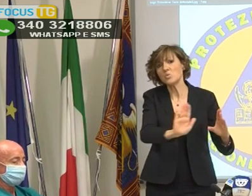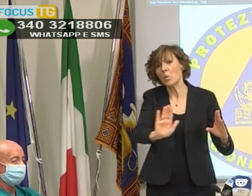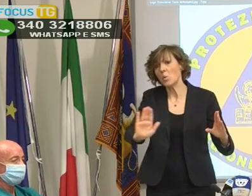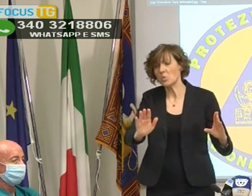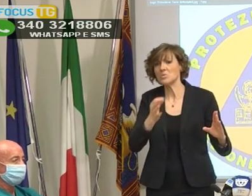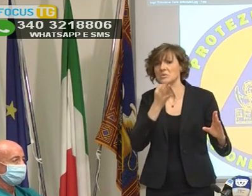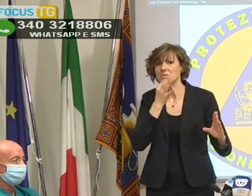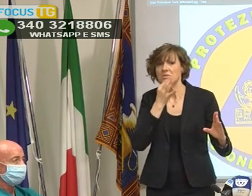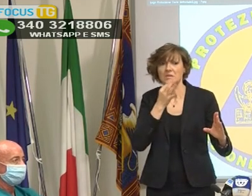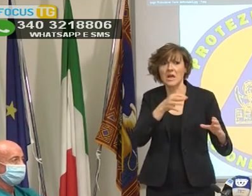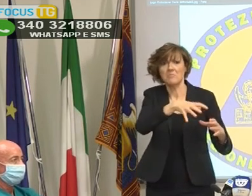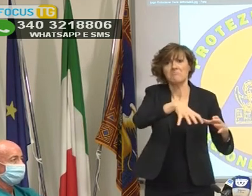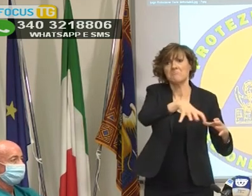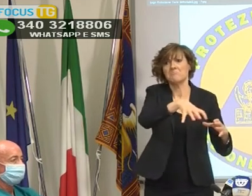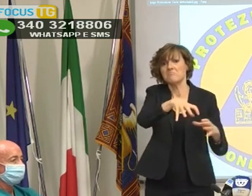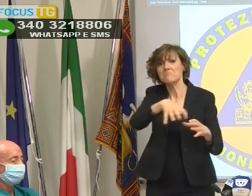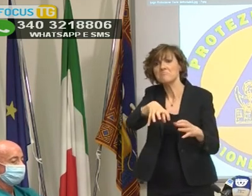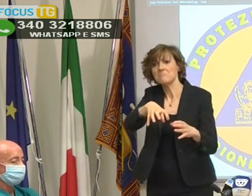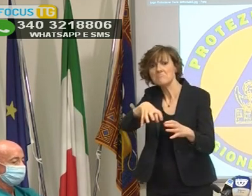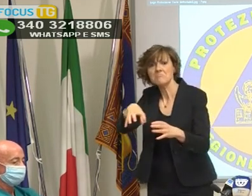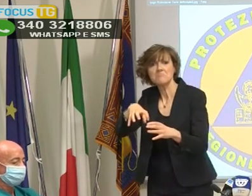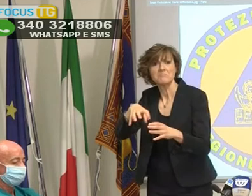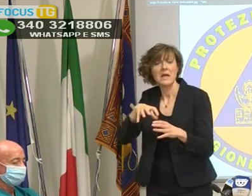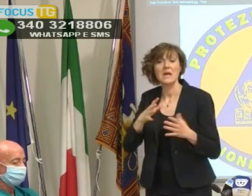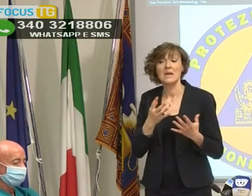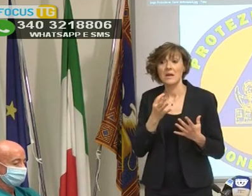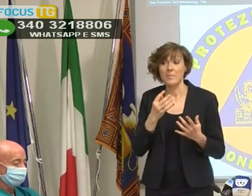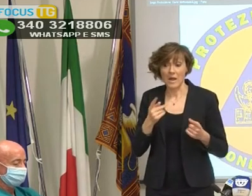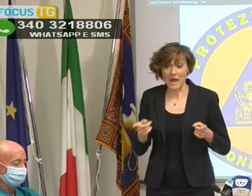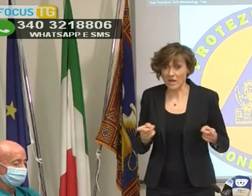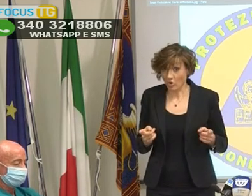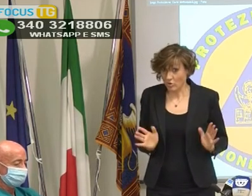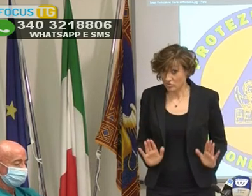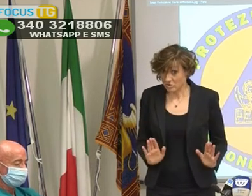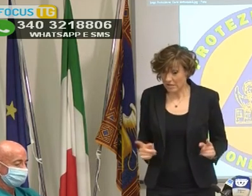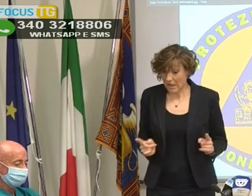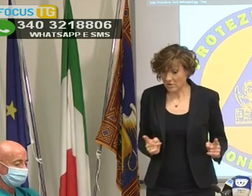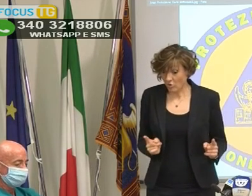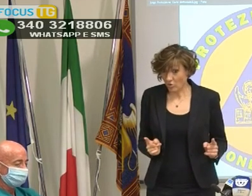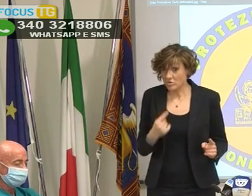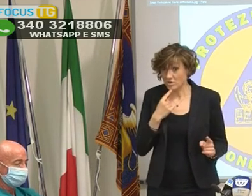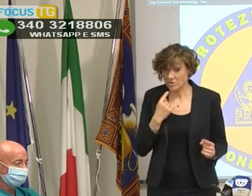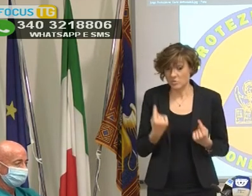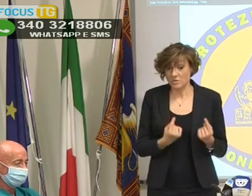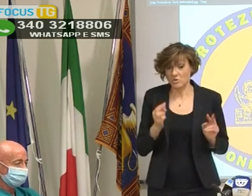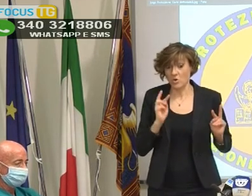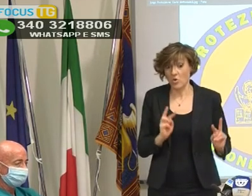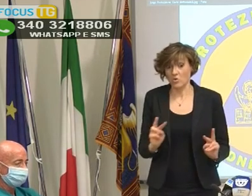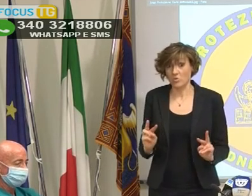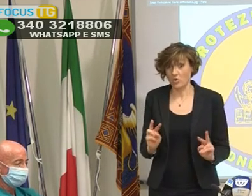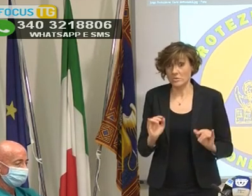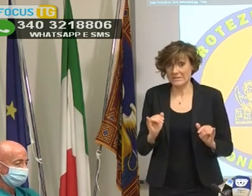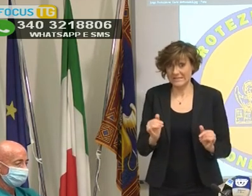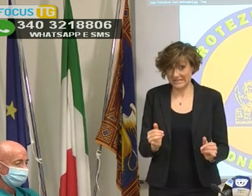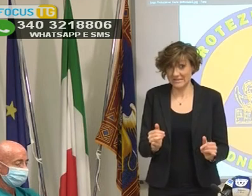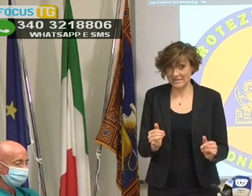ovviamente riferito al momento in cui vi parlo, nel senso che a tutt'oggi noi possiamo definire la situazione sotto controllo e